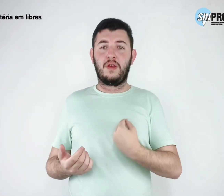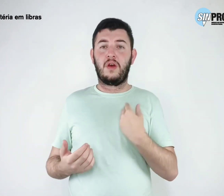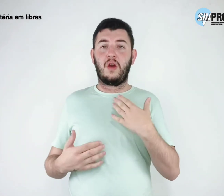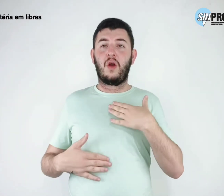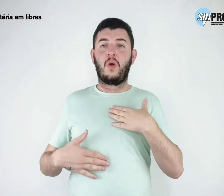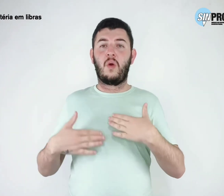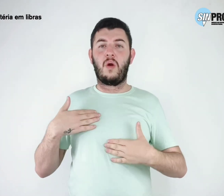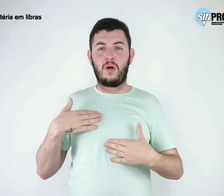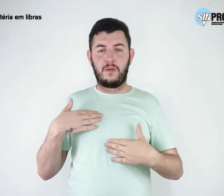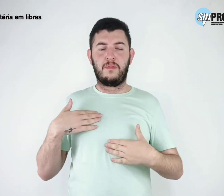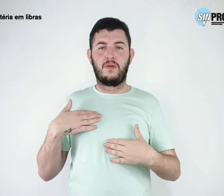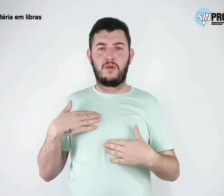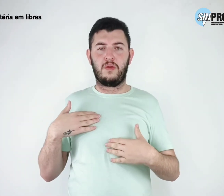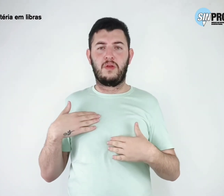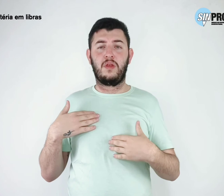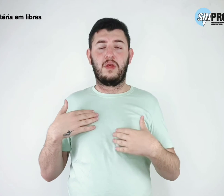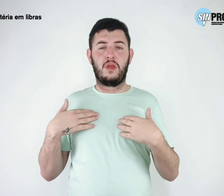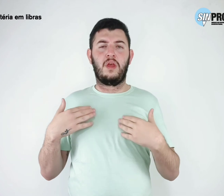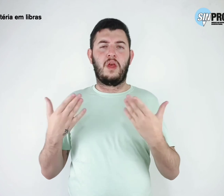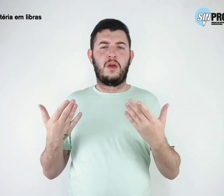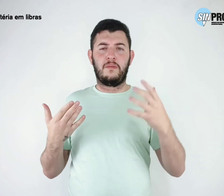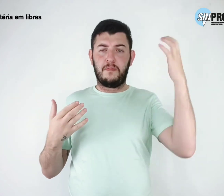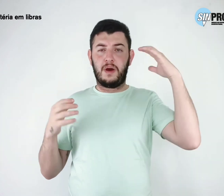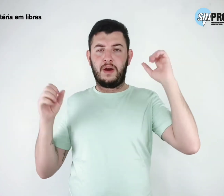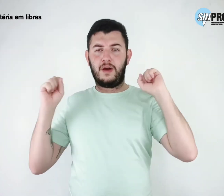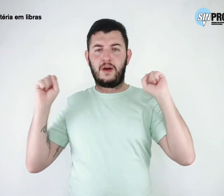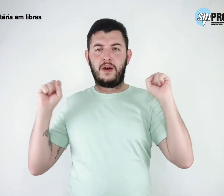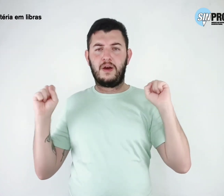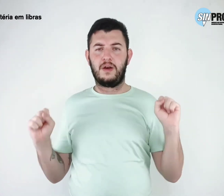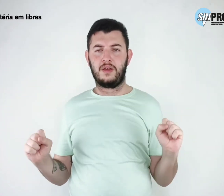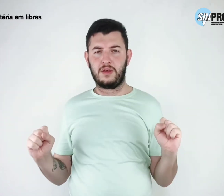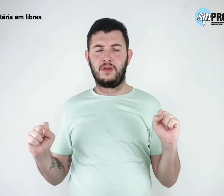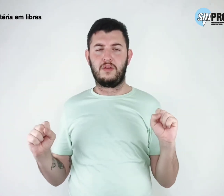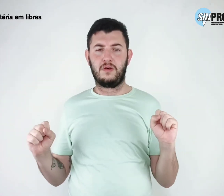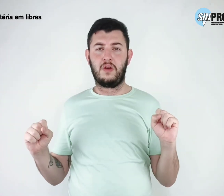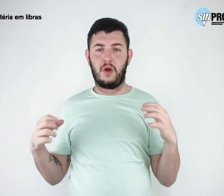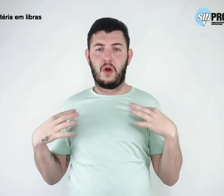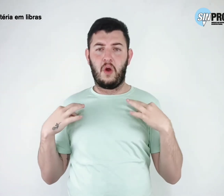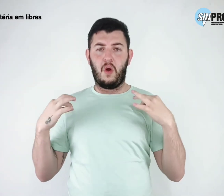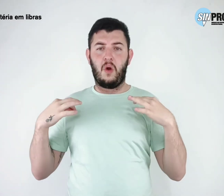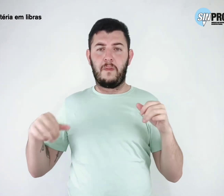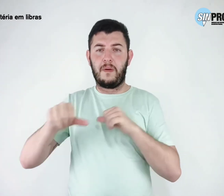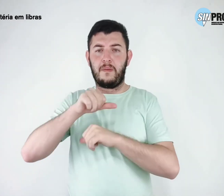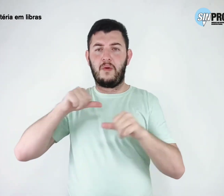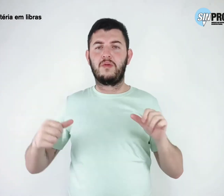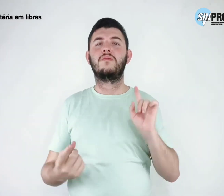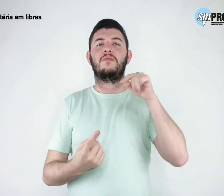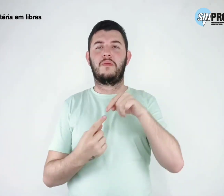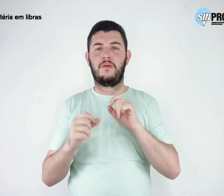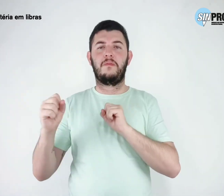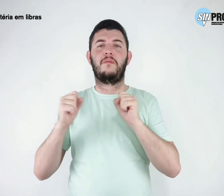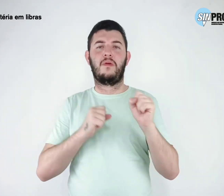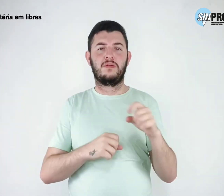corpos quando chegamos da rua, tomamos banhos, trocamos de roupas para, aí sim,